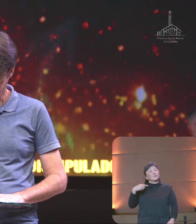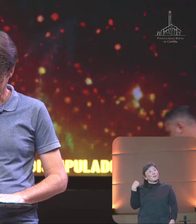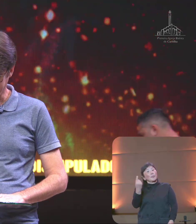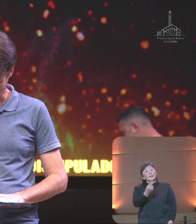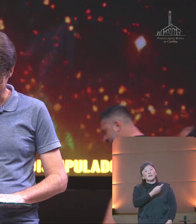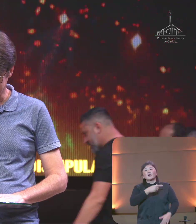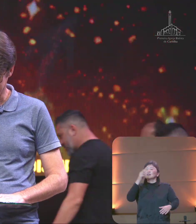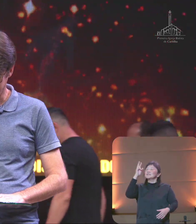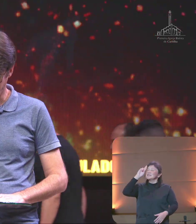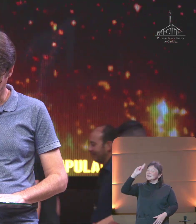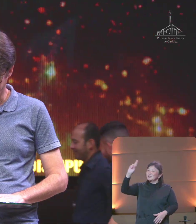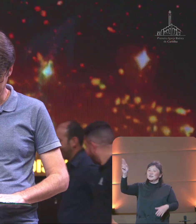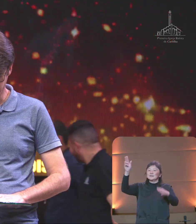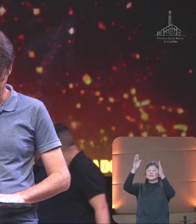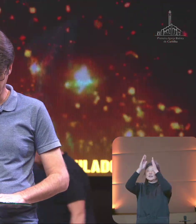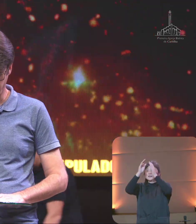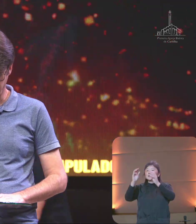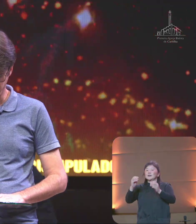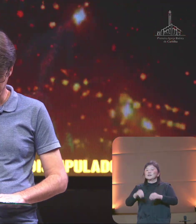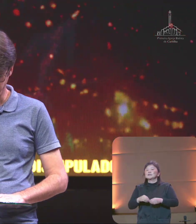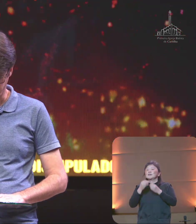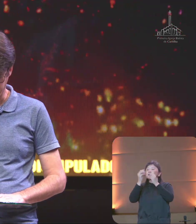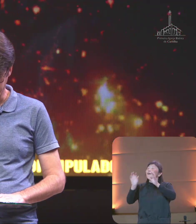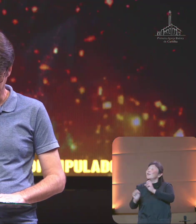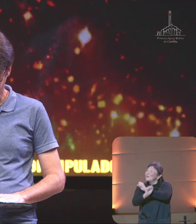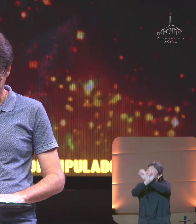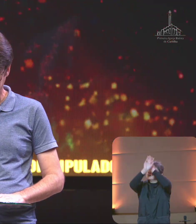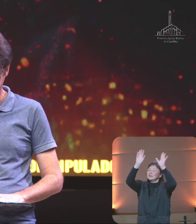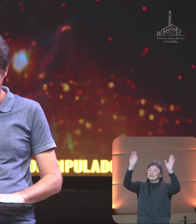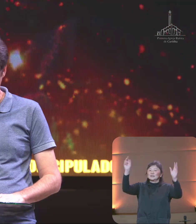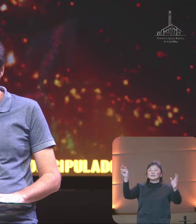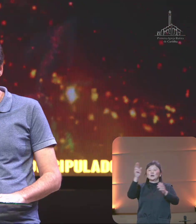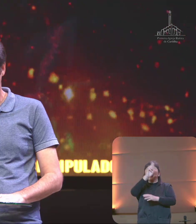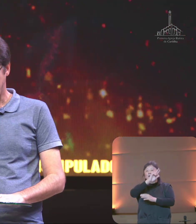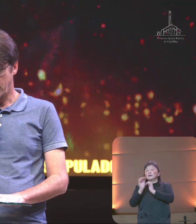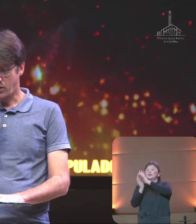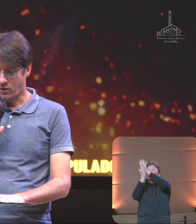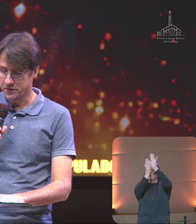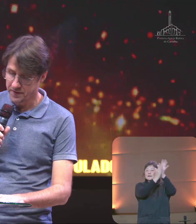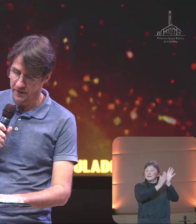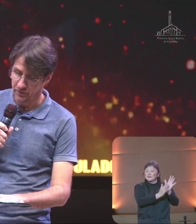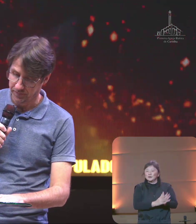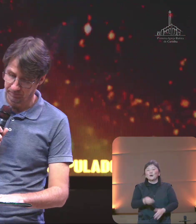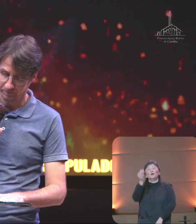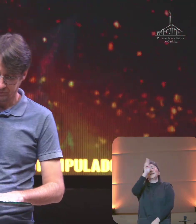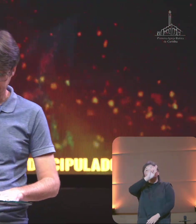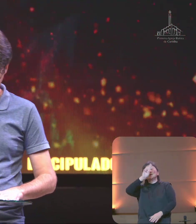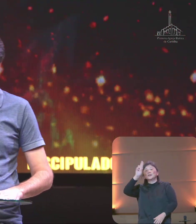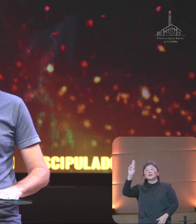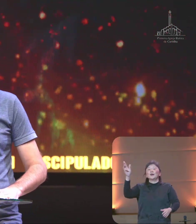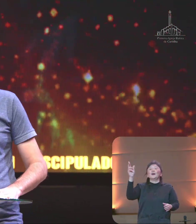rendemos-te graças e louvamos o Teu glorioso nome. Yahvé, ó Senhor.